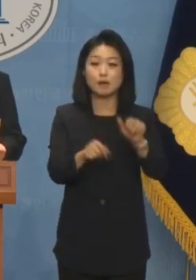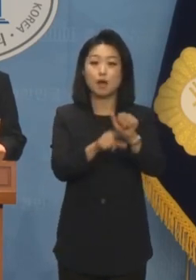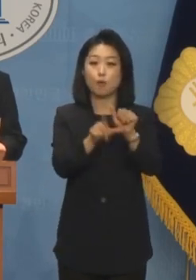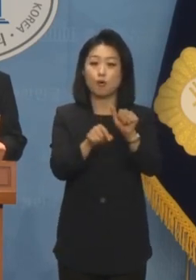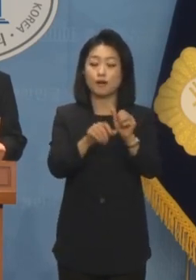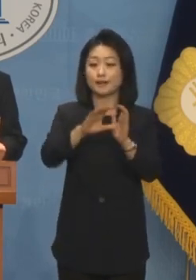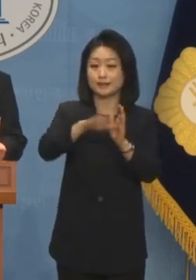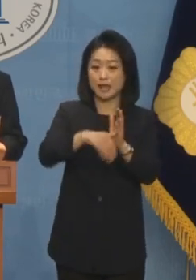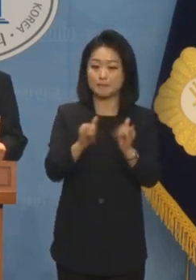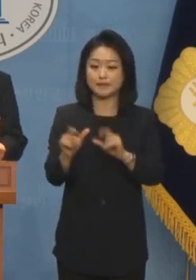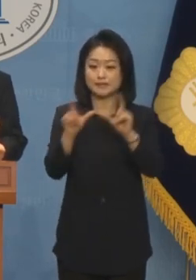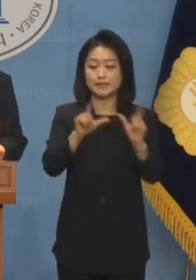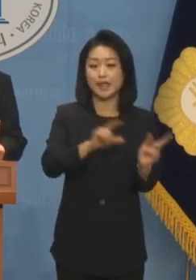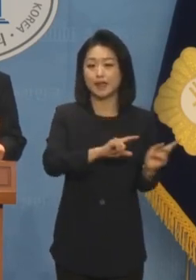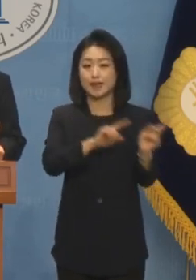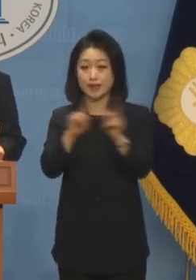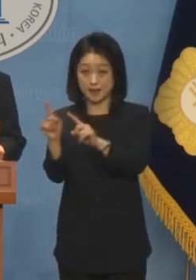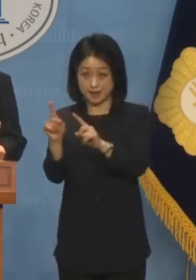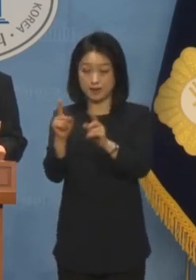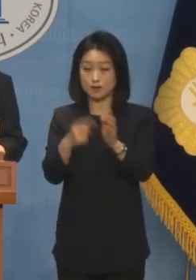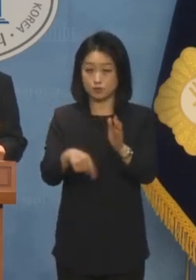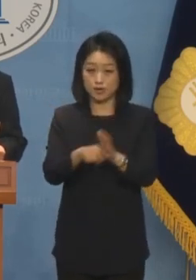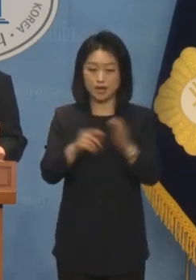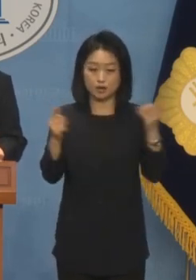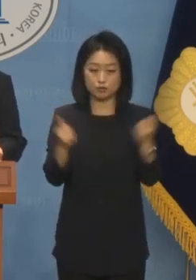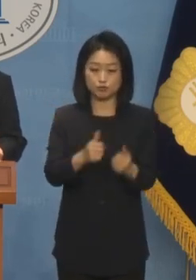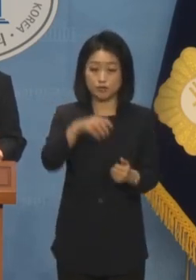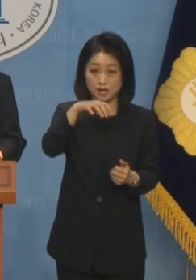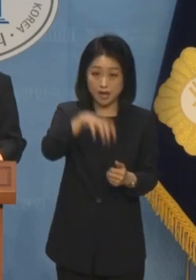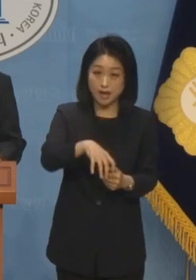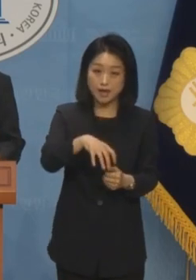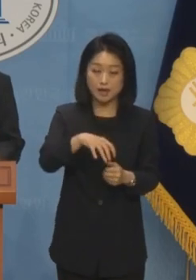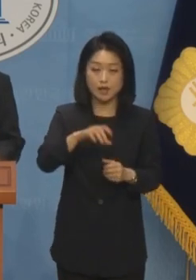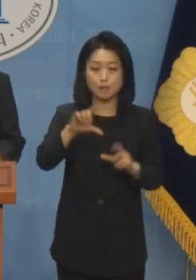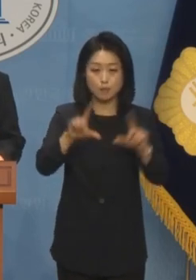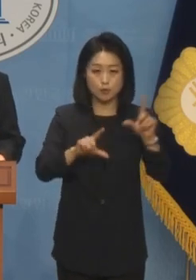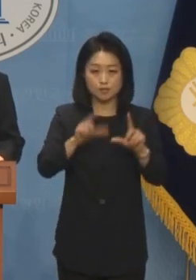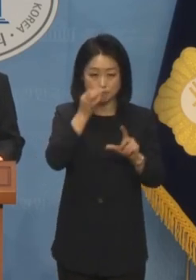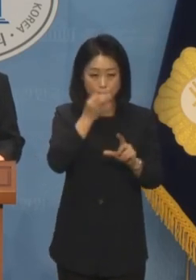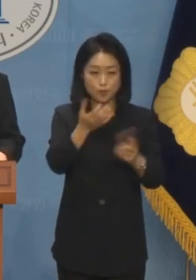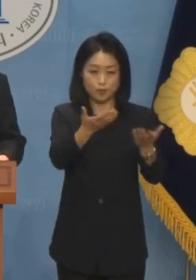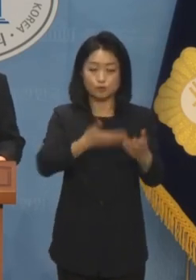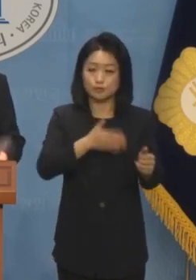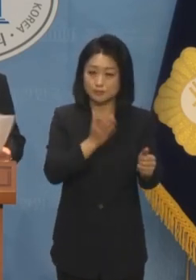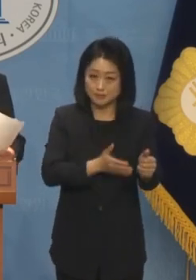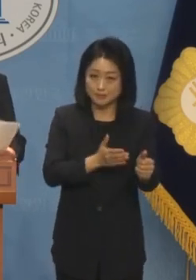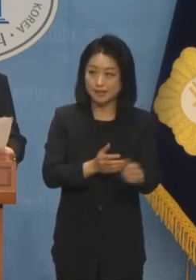마지막에나마 민생국회 본연의 모습을 보여줄 것을 촉구하는 바입니다. 감사합니다.